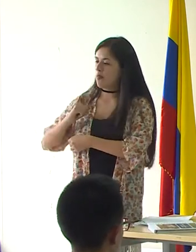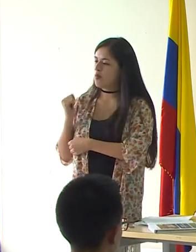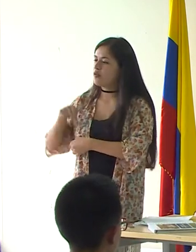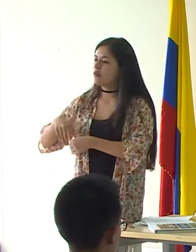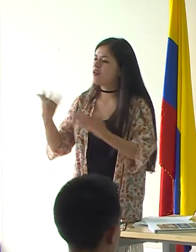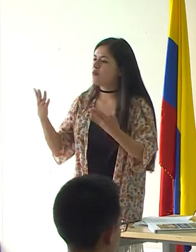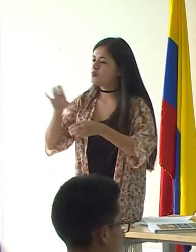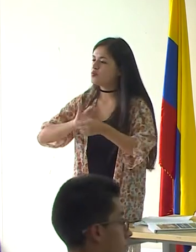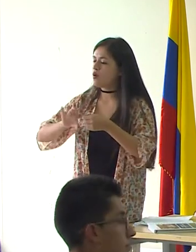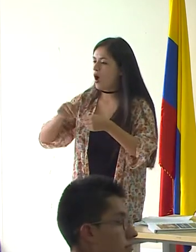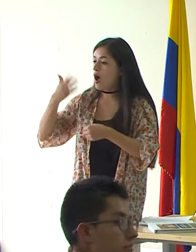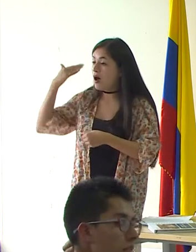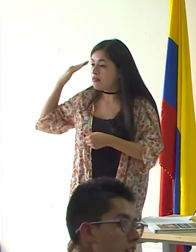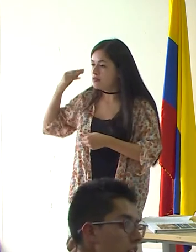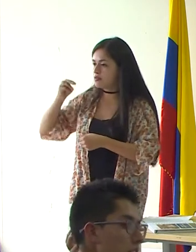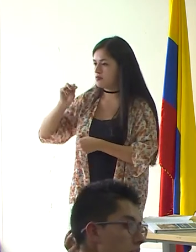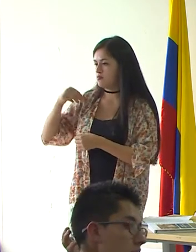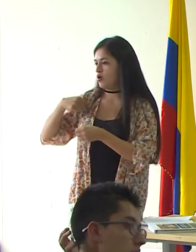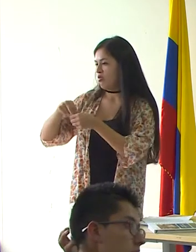años